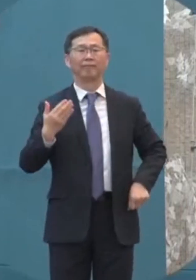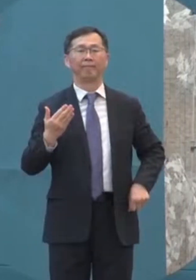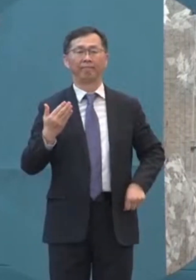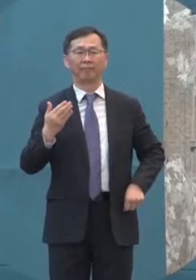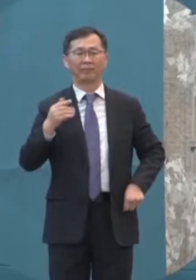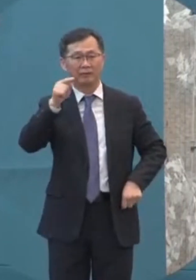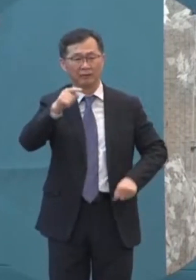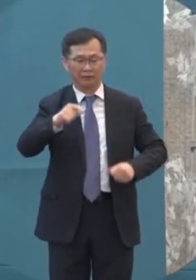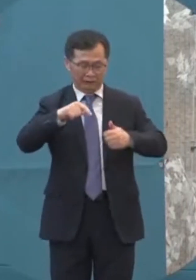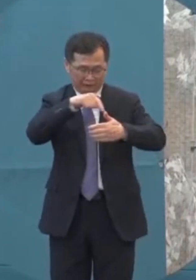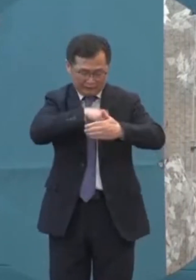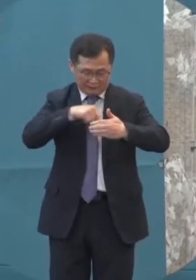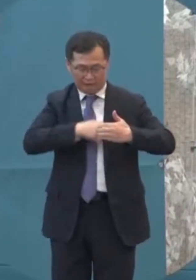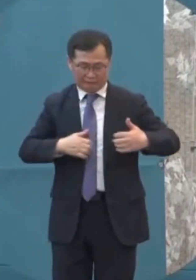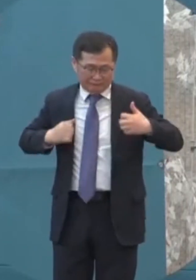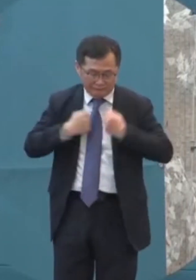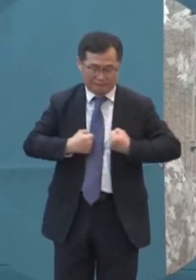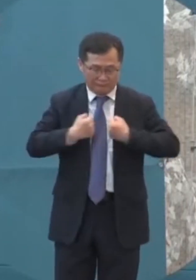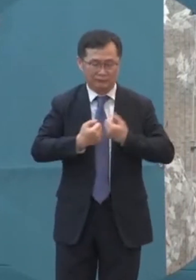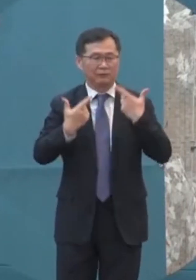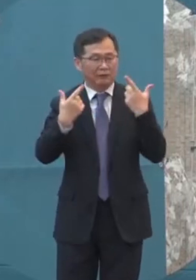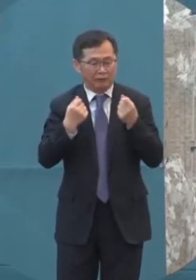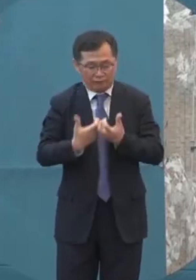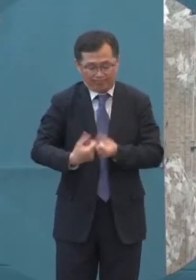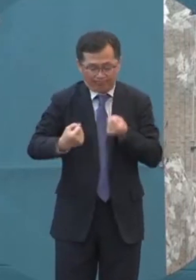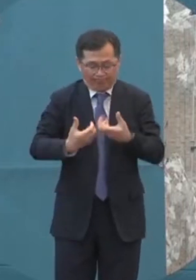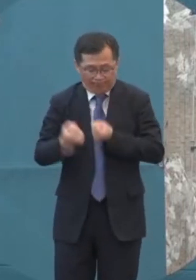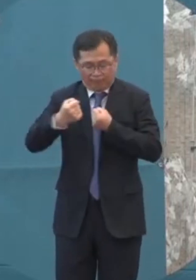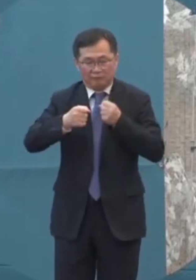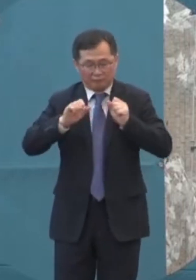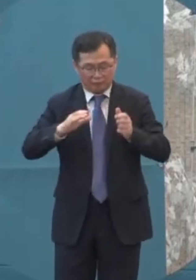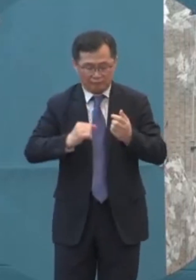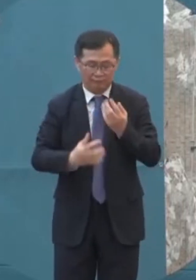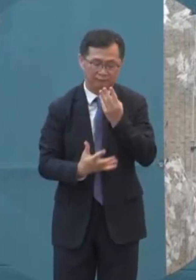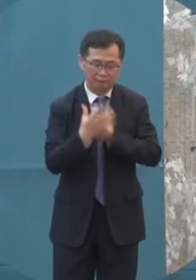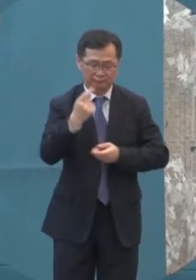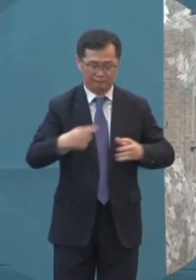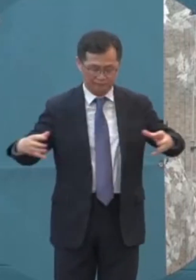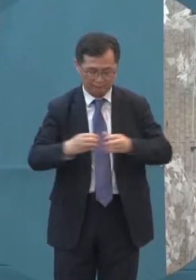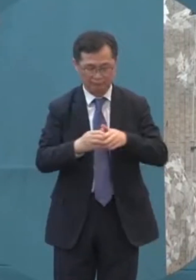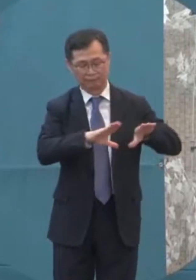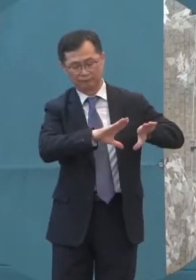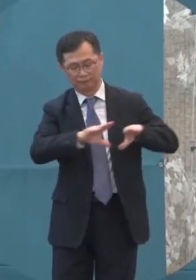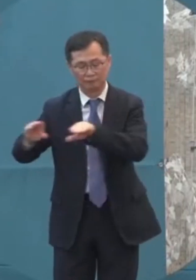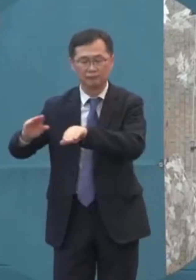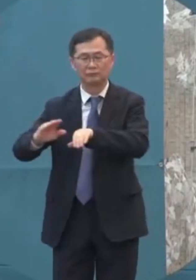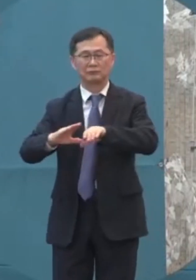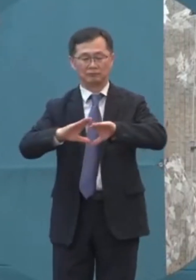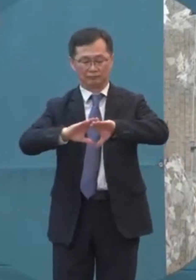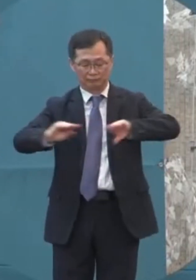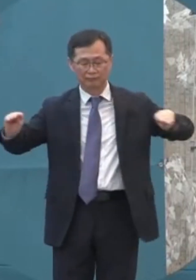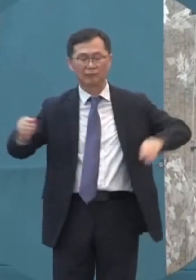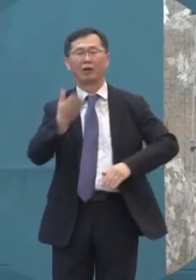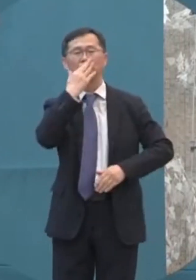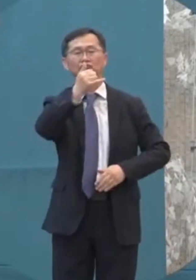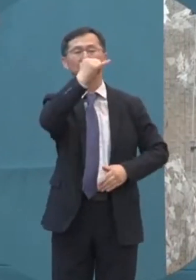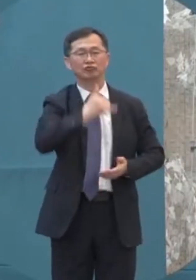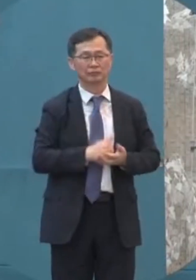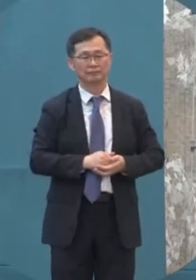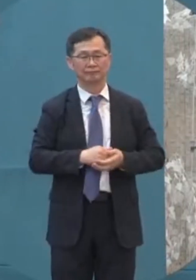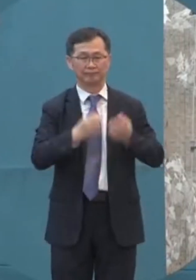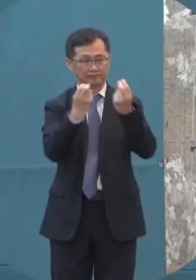이 내전 같은 국민 분열도 완화될 수가 있고, 그렇지 않겠어요?